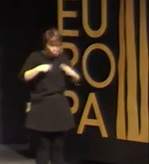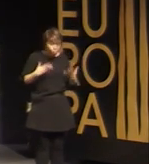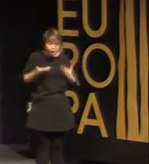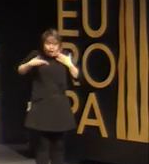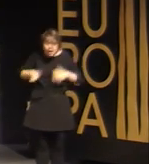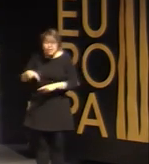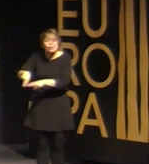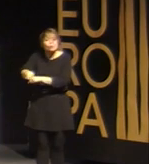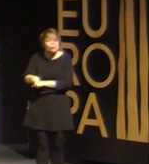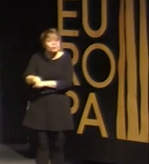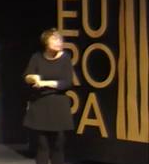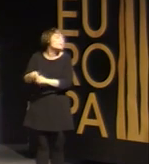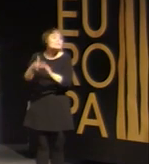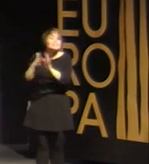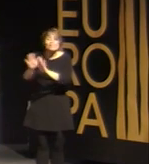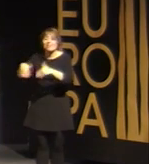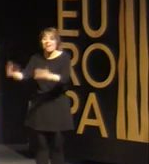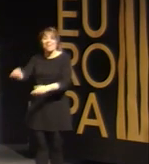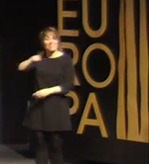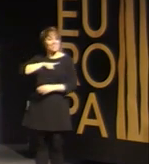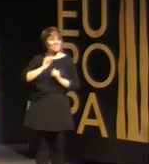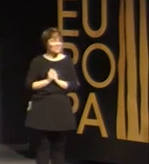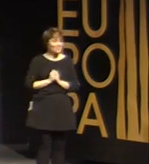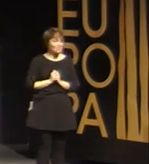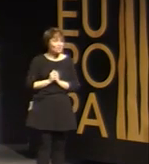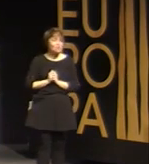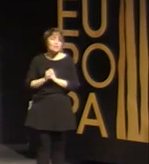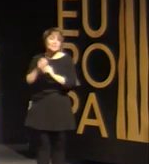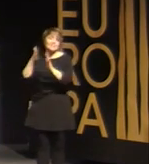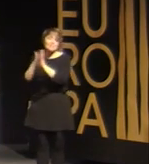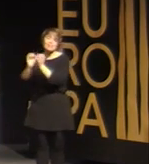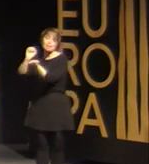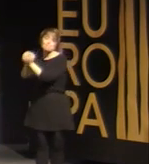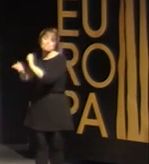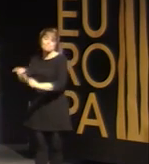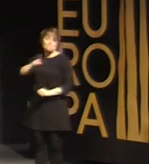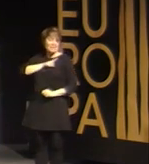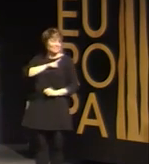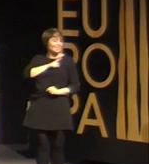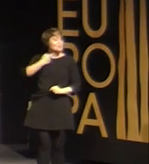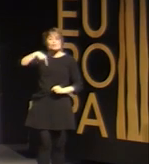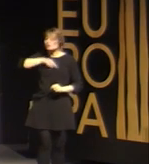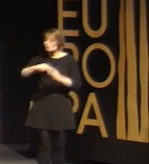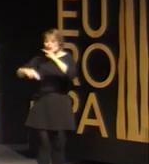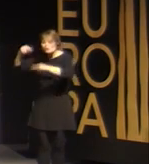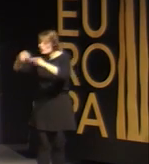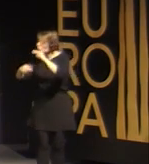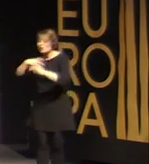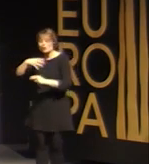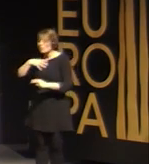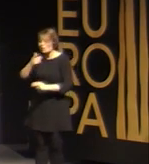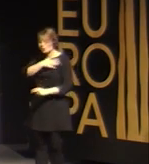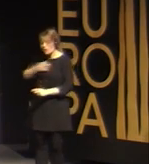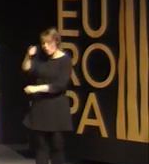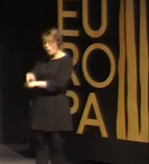los hijos son un regalo nos los prestan un rato y no los podemos construir a nuestra imagen y semejanza